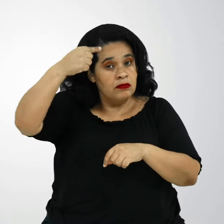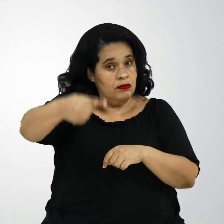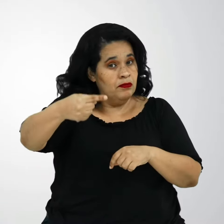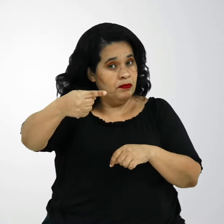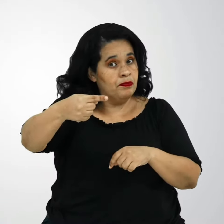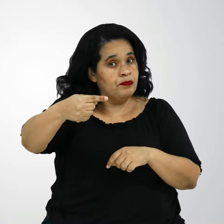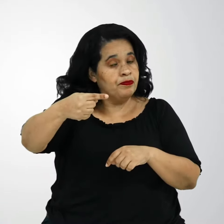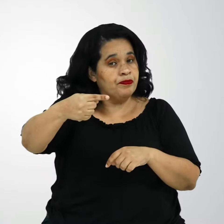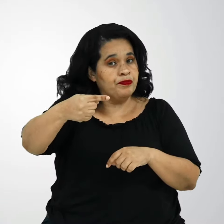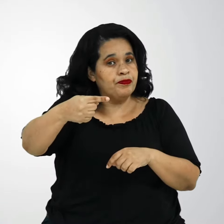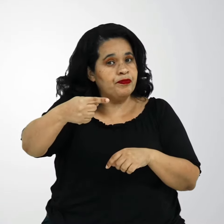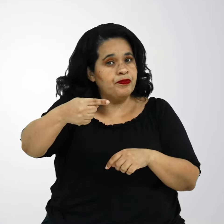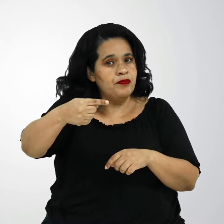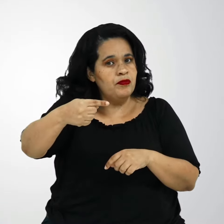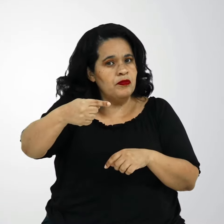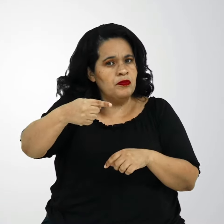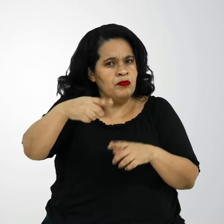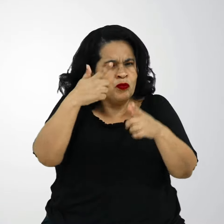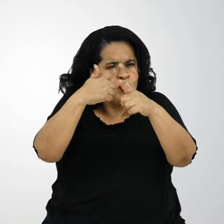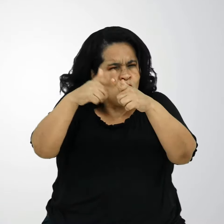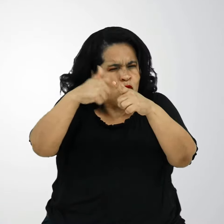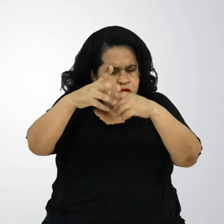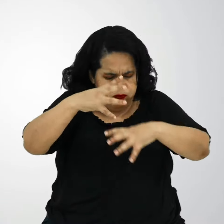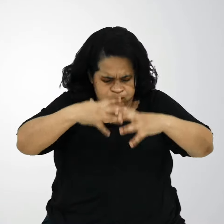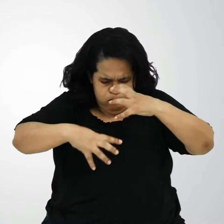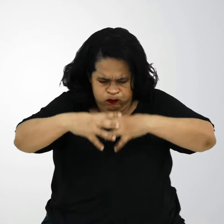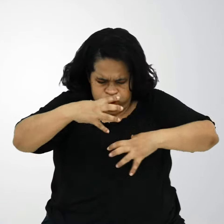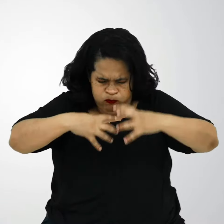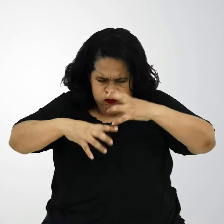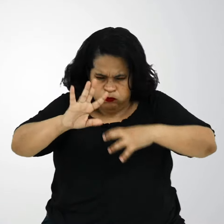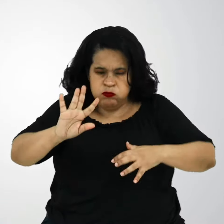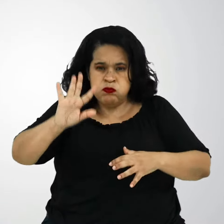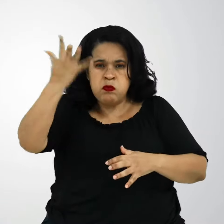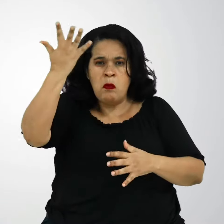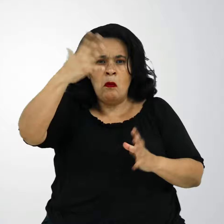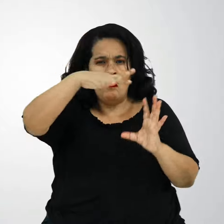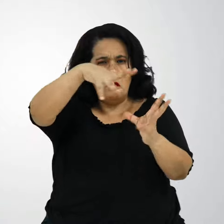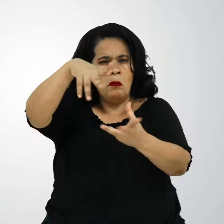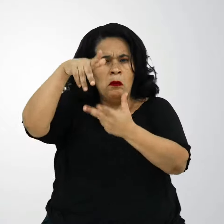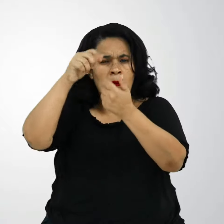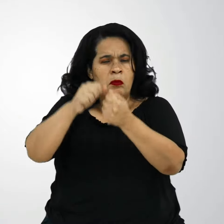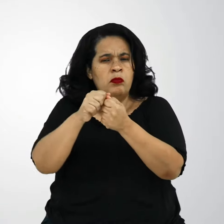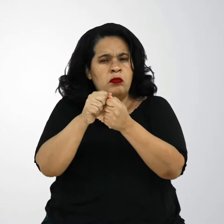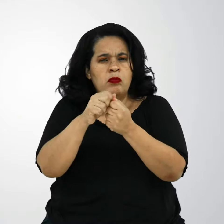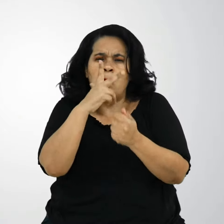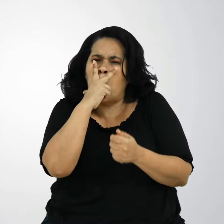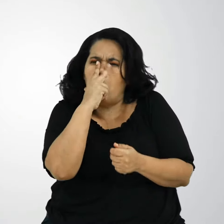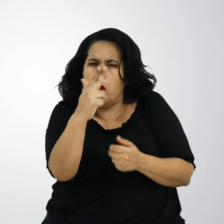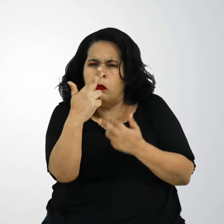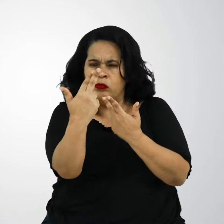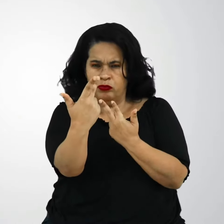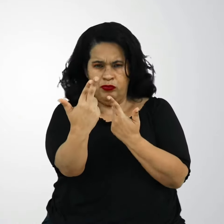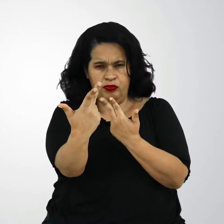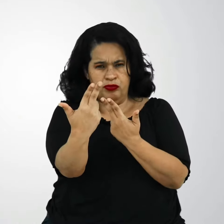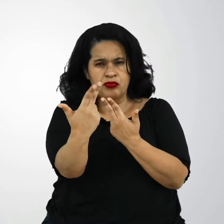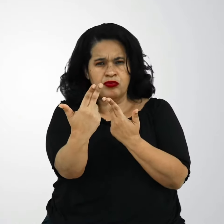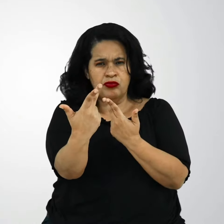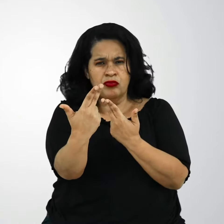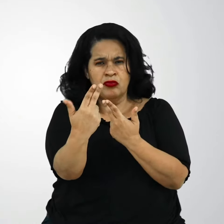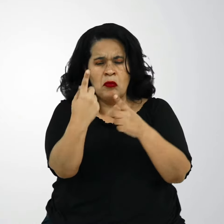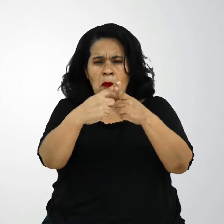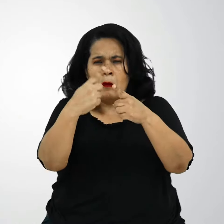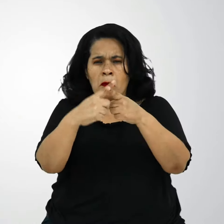referir à grande tribulação, vai fazer a mesma menção. É um tempo semelhante, e que a junção disso é uma